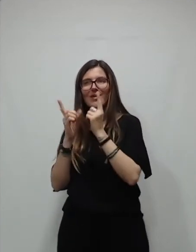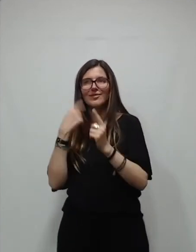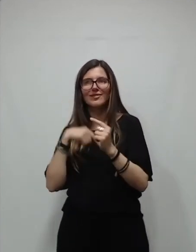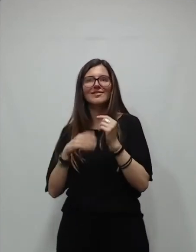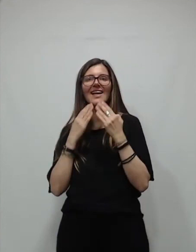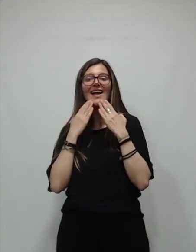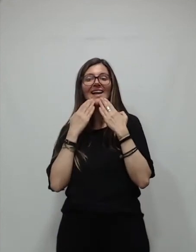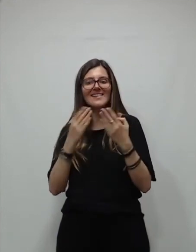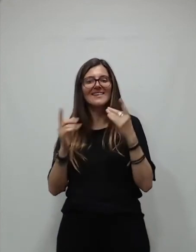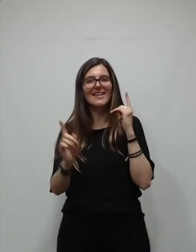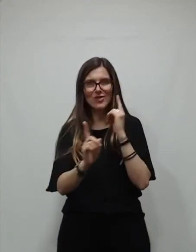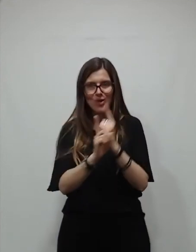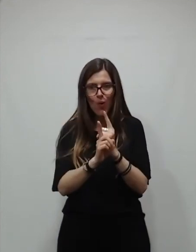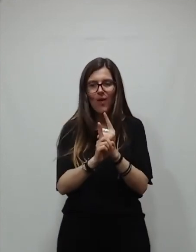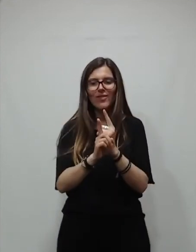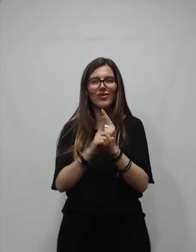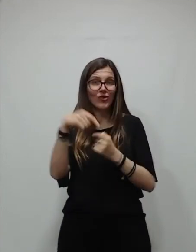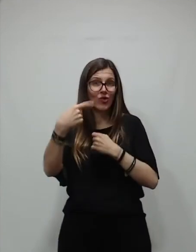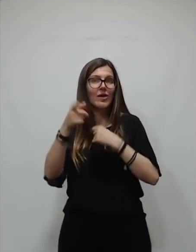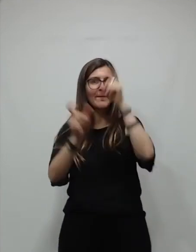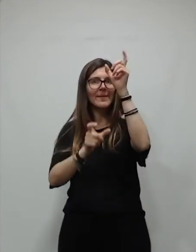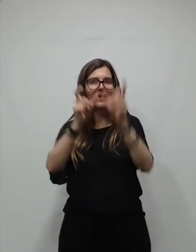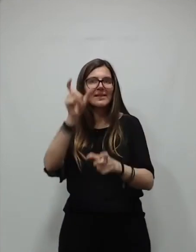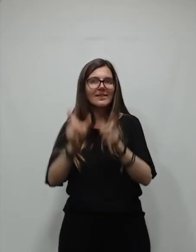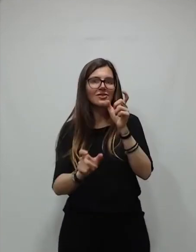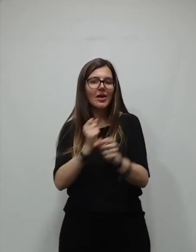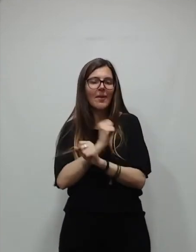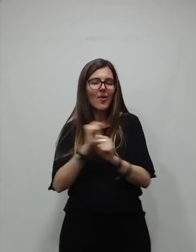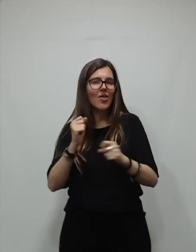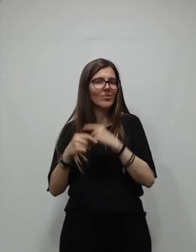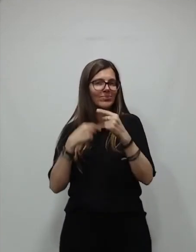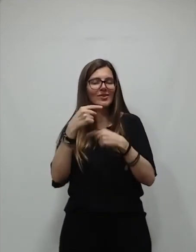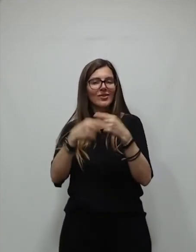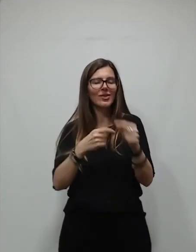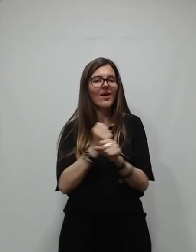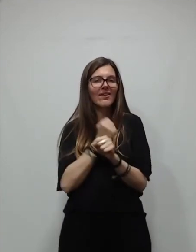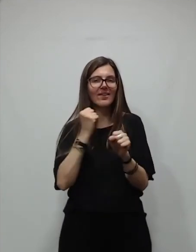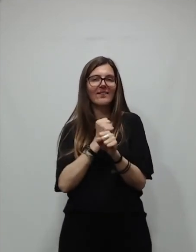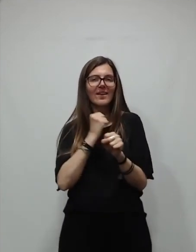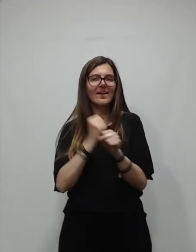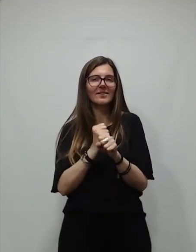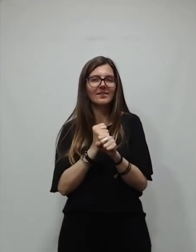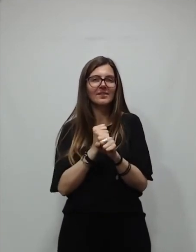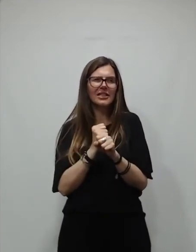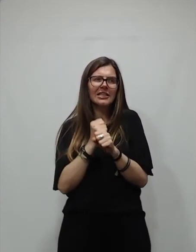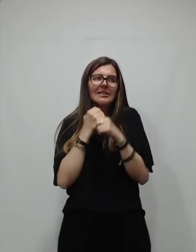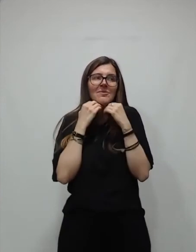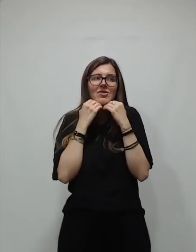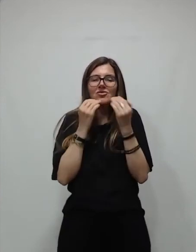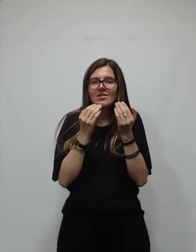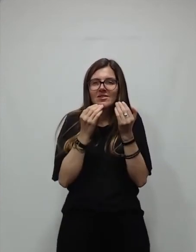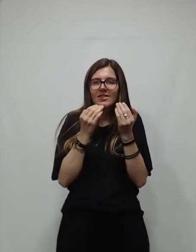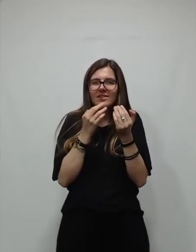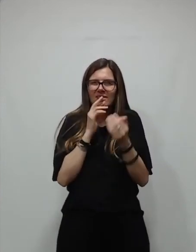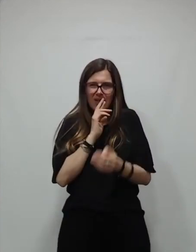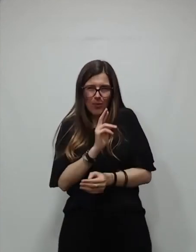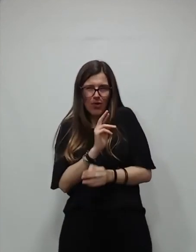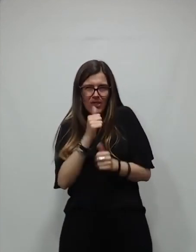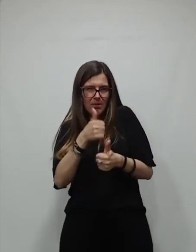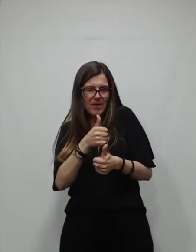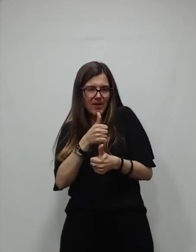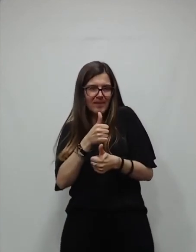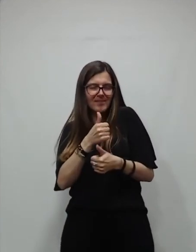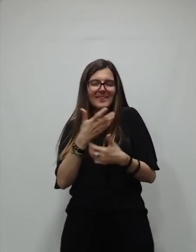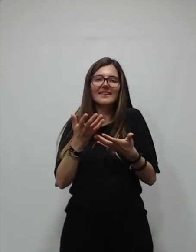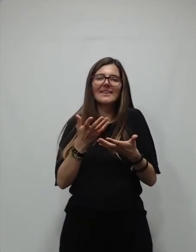que creo que son los que han hecho necesarios. No sé si abarqué en realidad lo que respondía un poquito por ahí. Y bueno, seguimos